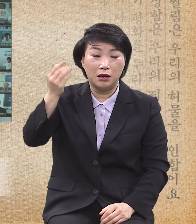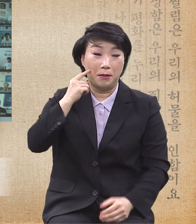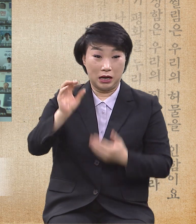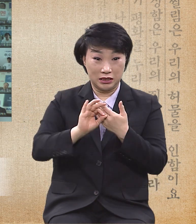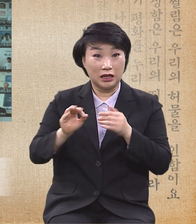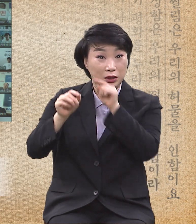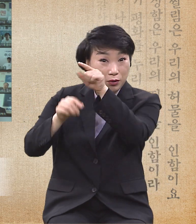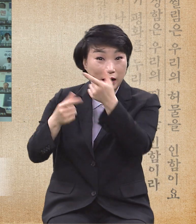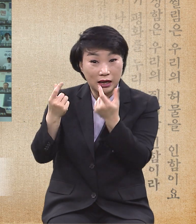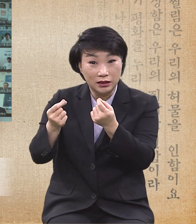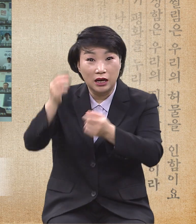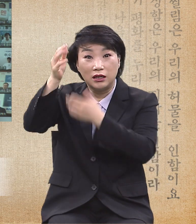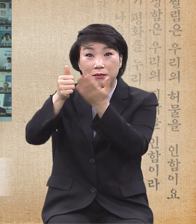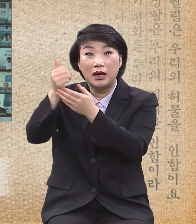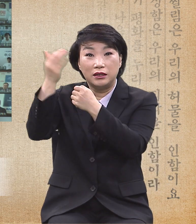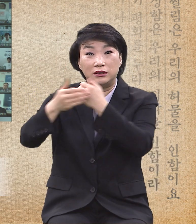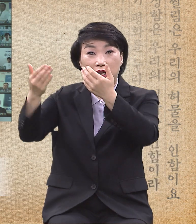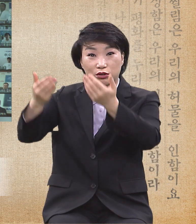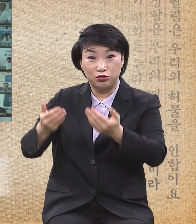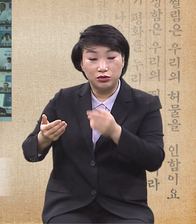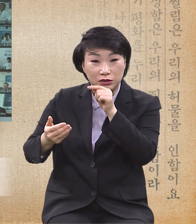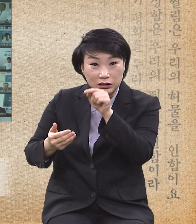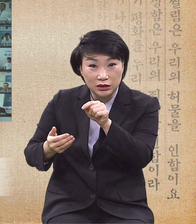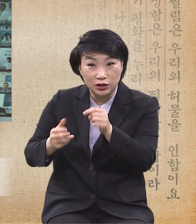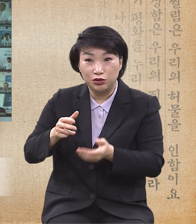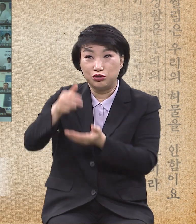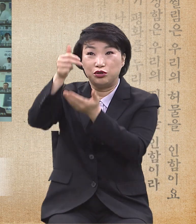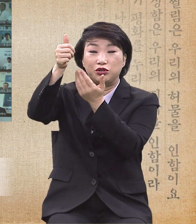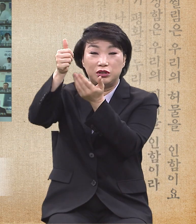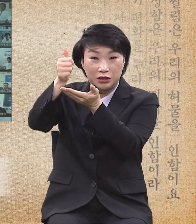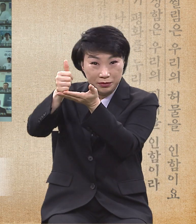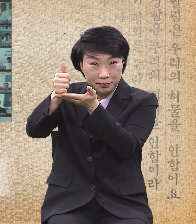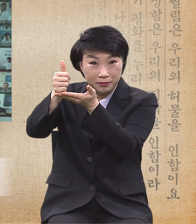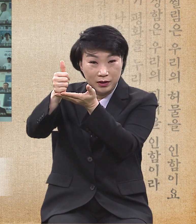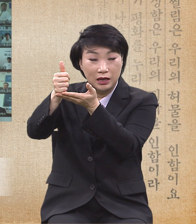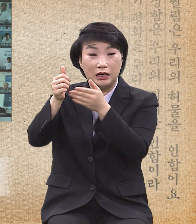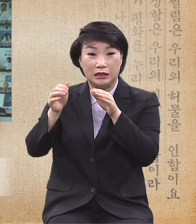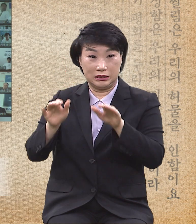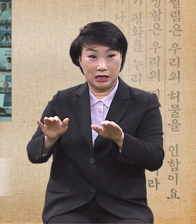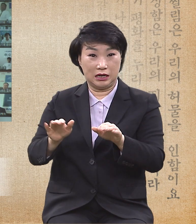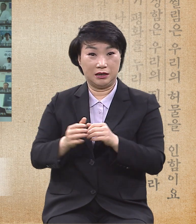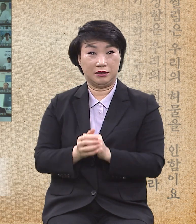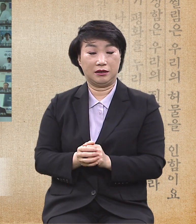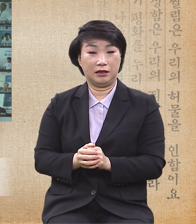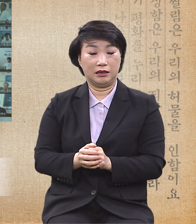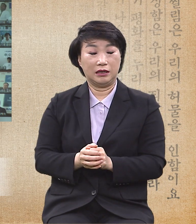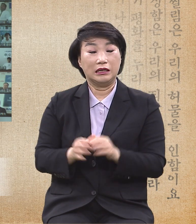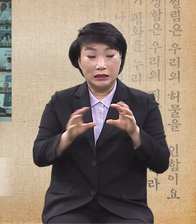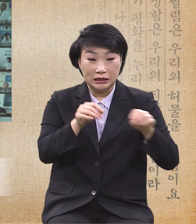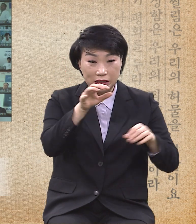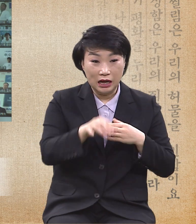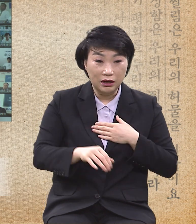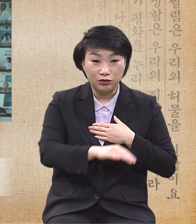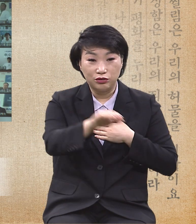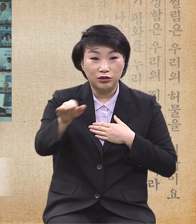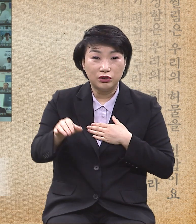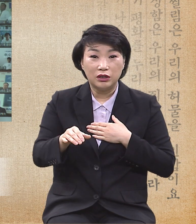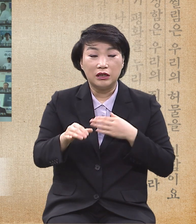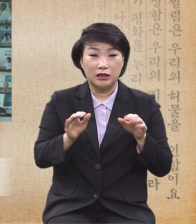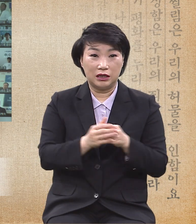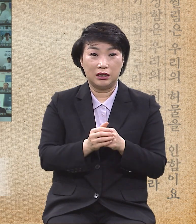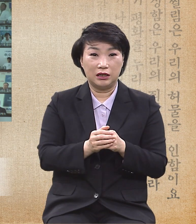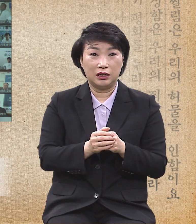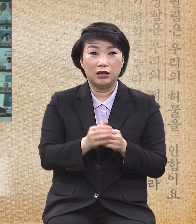만약 이와 같은 은혜를 베푸실 주님께서는 이 땅에서 공생으로 사실